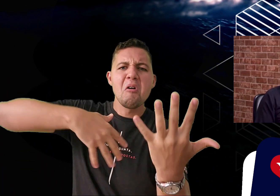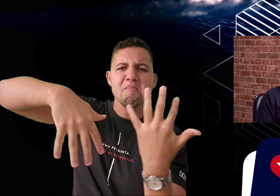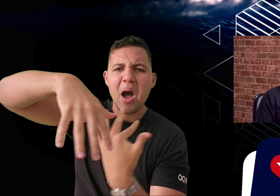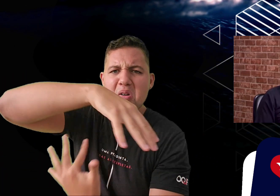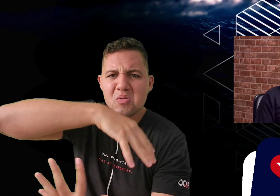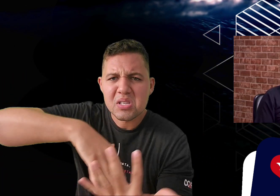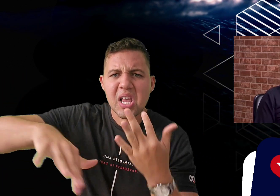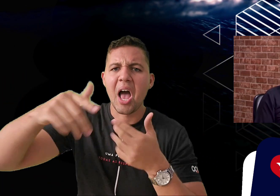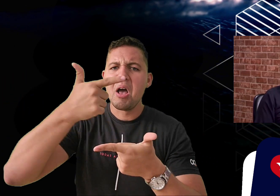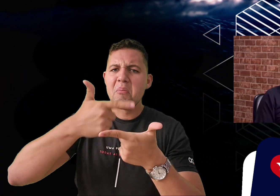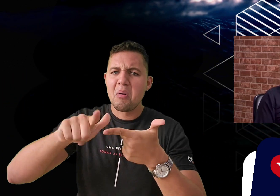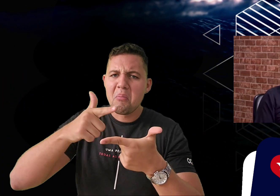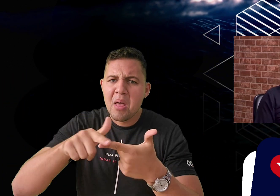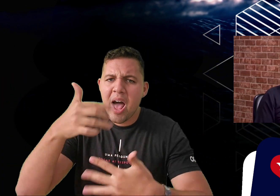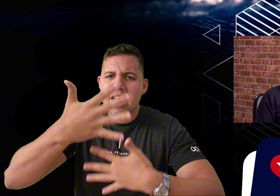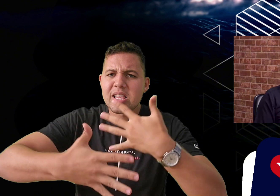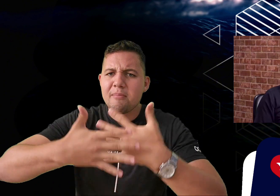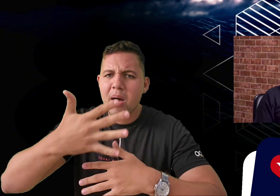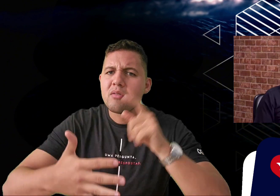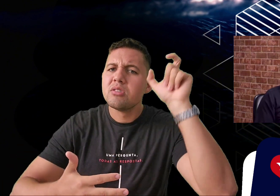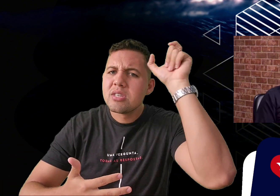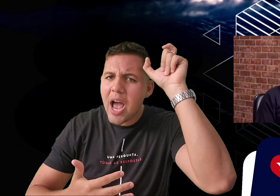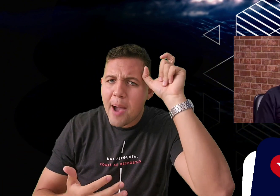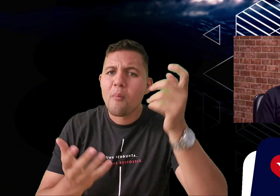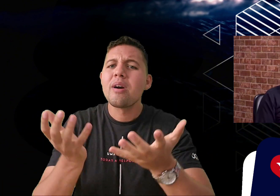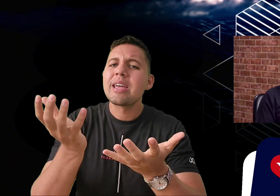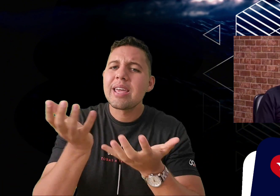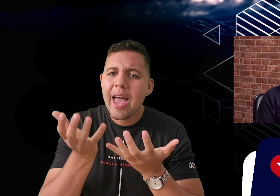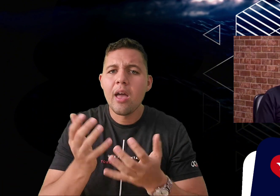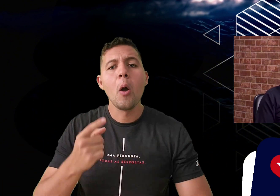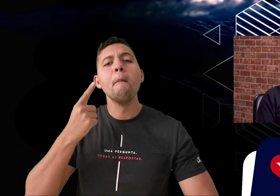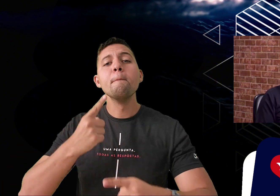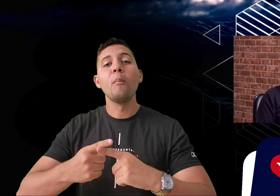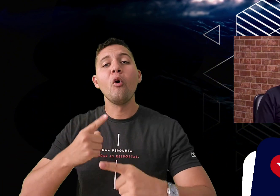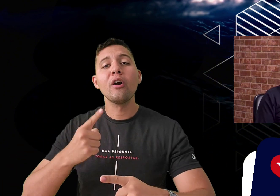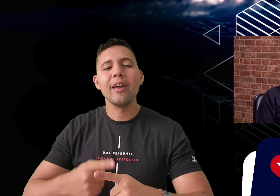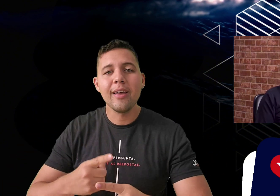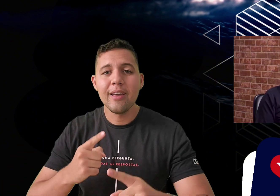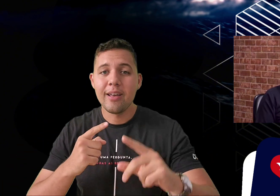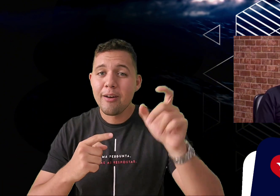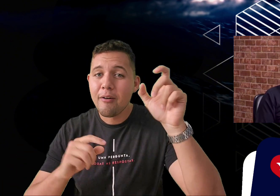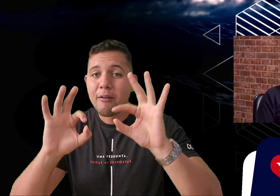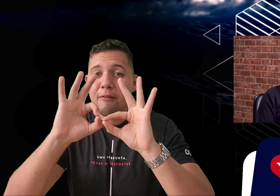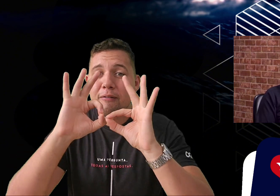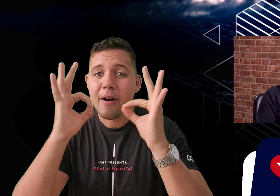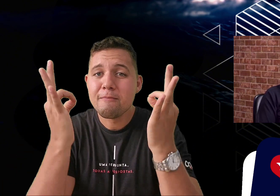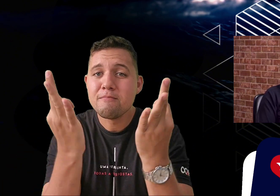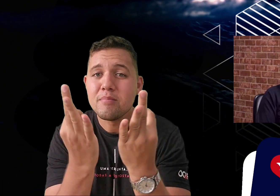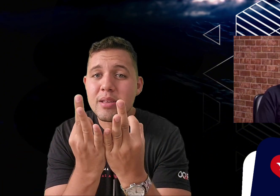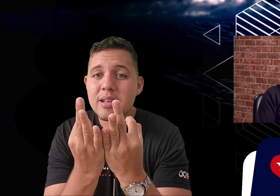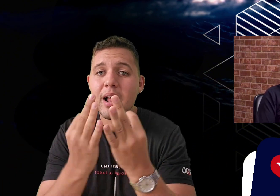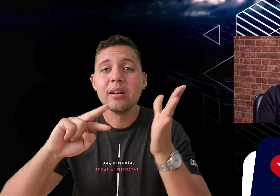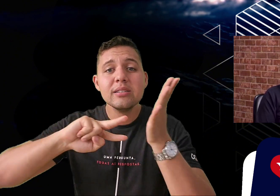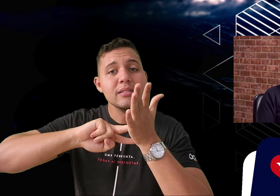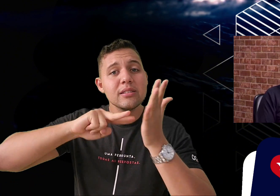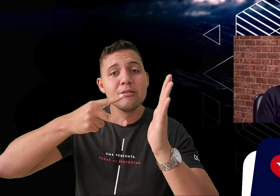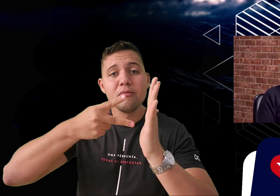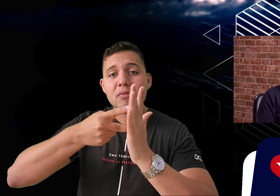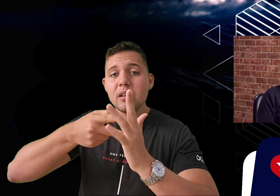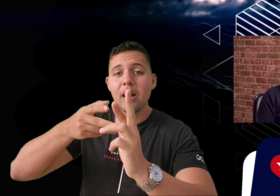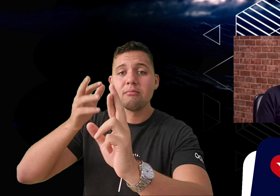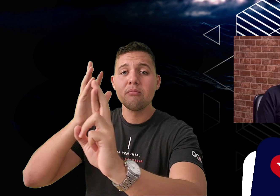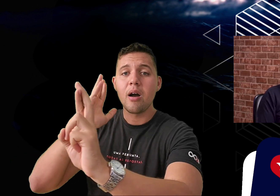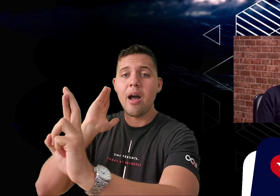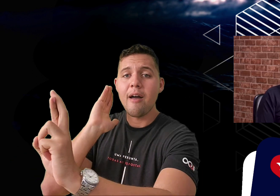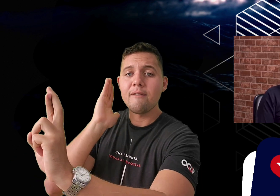Deus. Muito bem. Uma das formas que ele faz isso, e você tem que vigiar a respeito, é com as